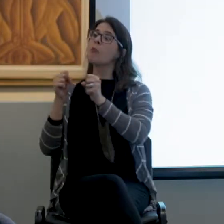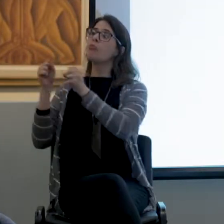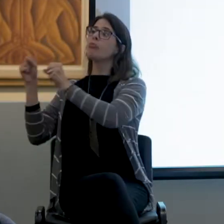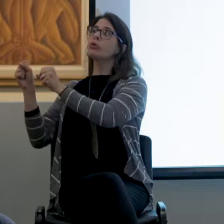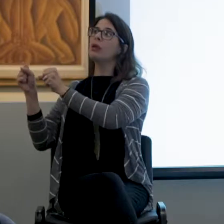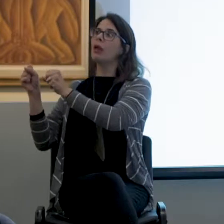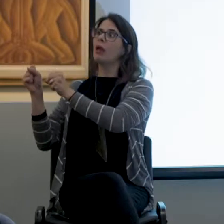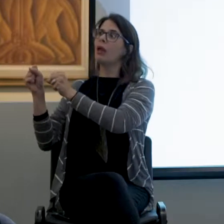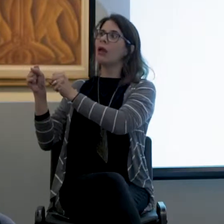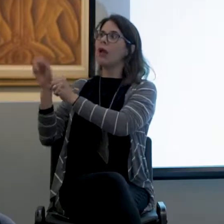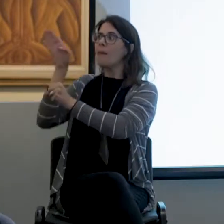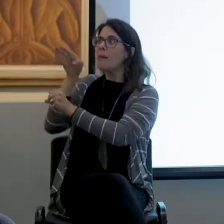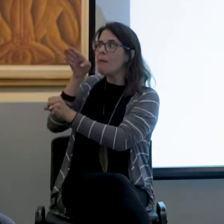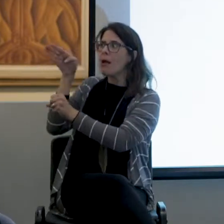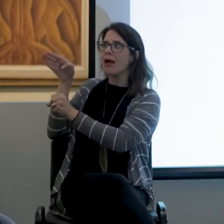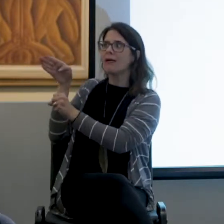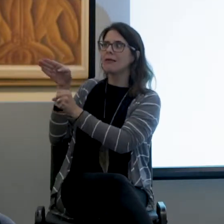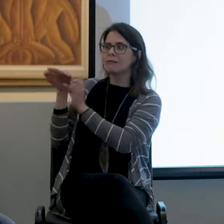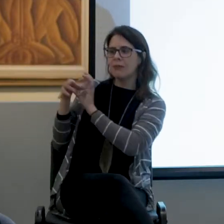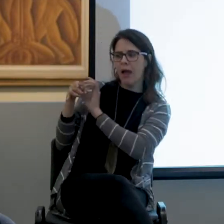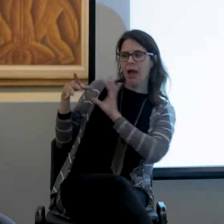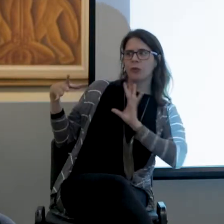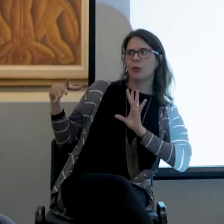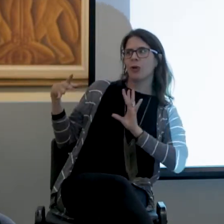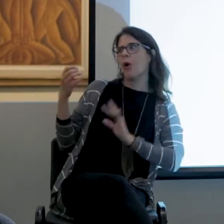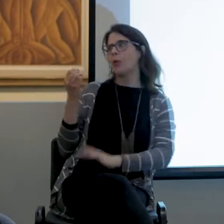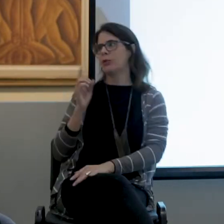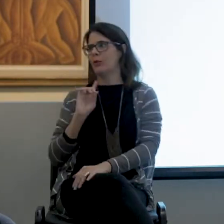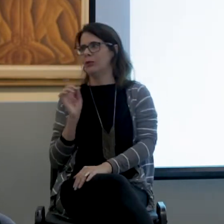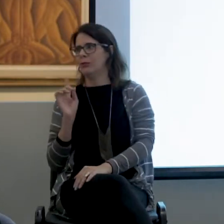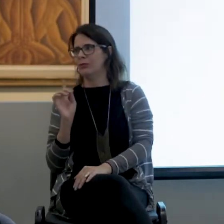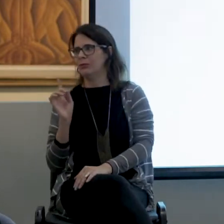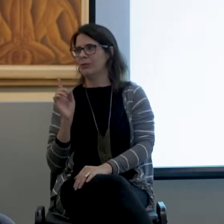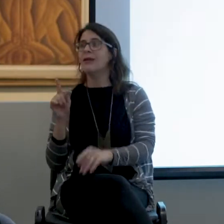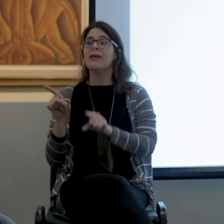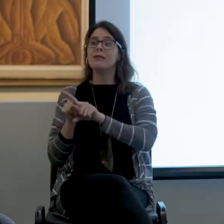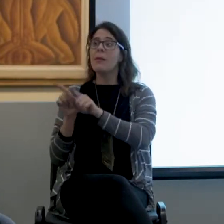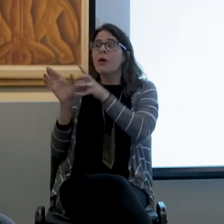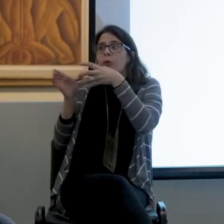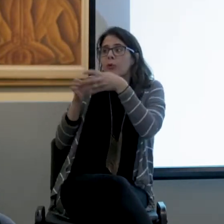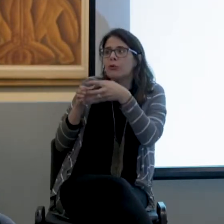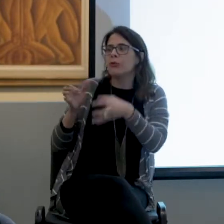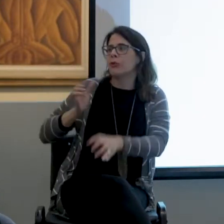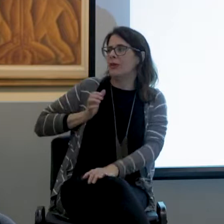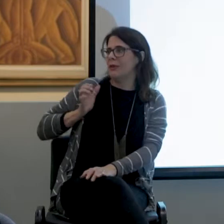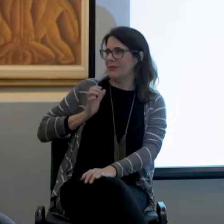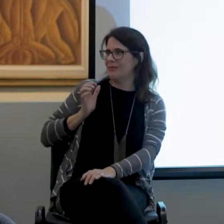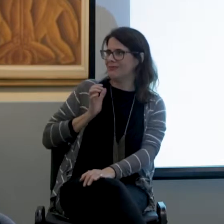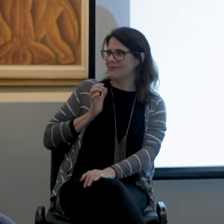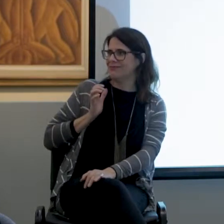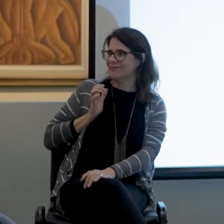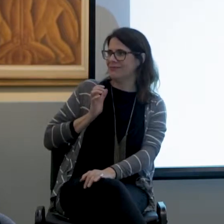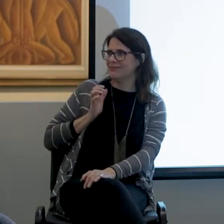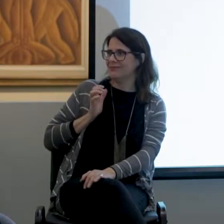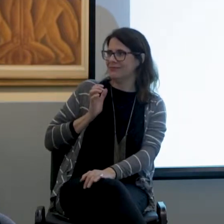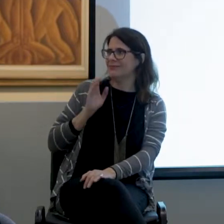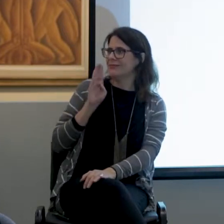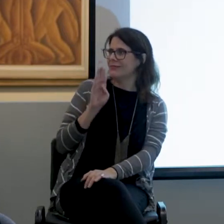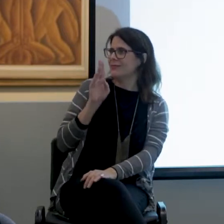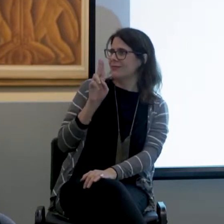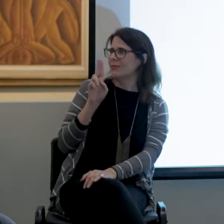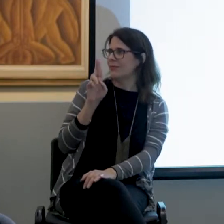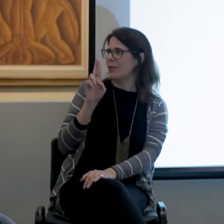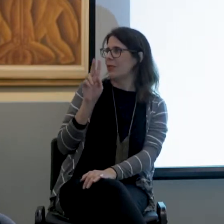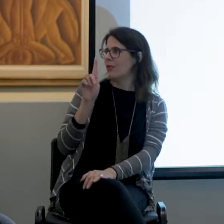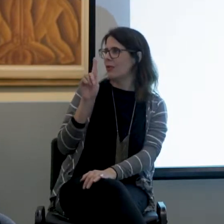os novos ricos, os burgueses nascentes, né, que tinham lá seus problemas com a Igreja, faziam seus acordos, afinal